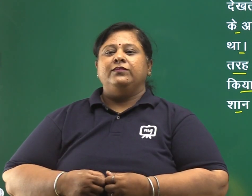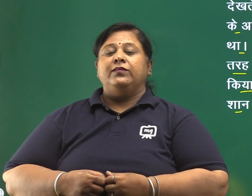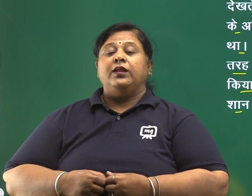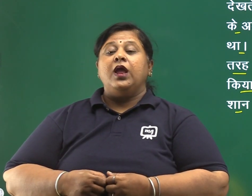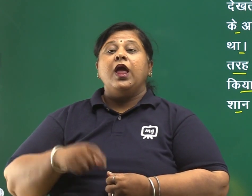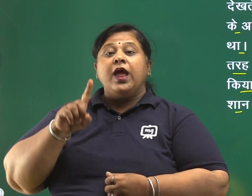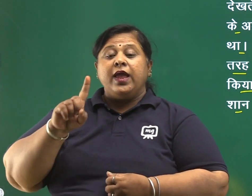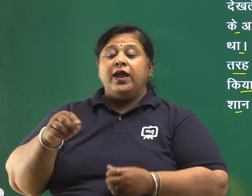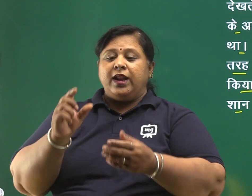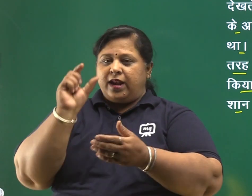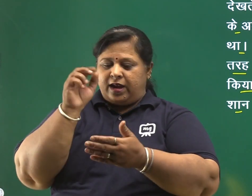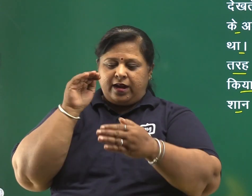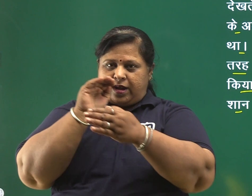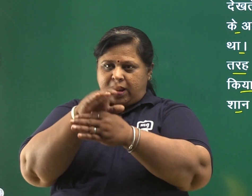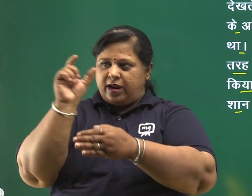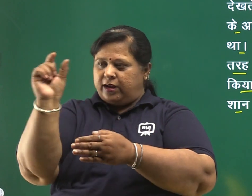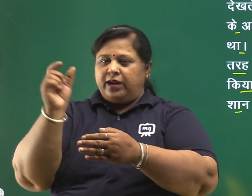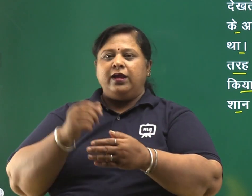एक डाक टिकट का